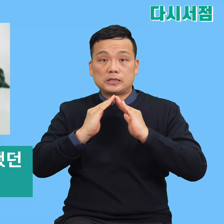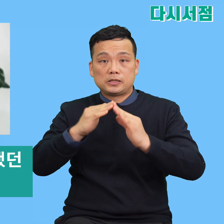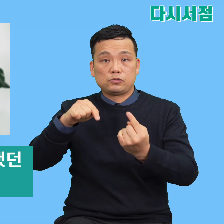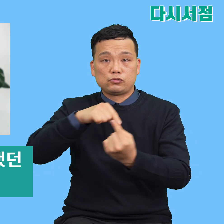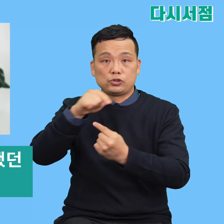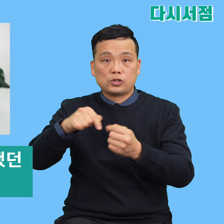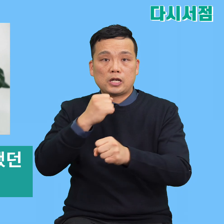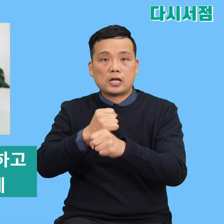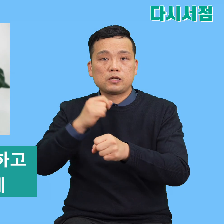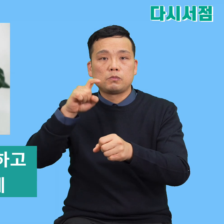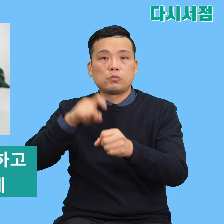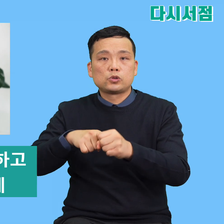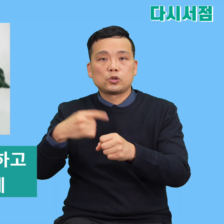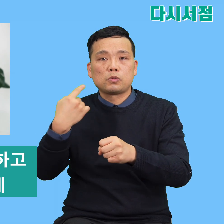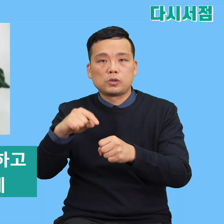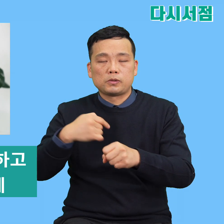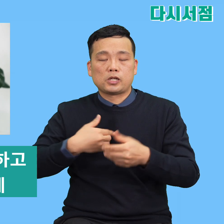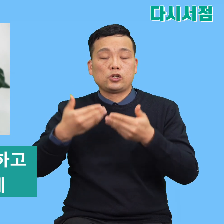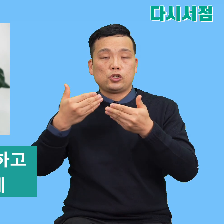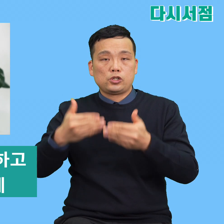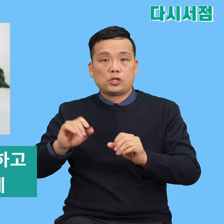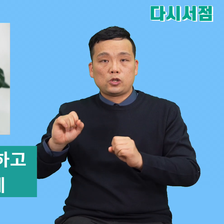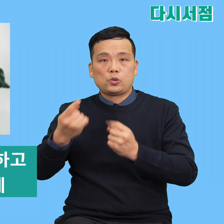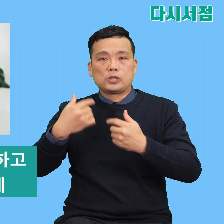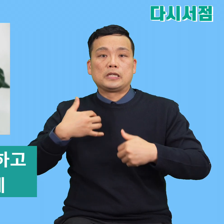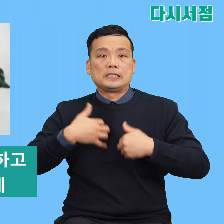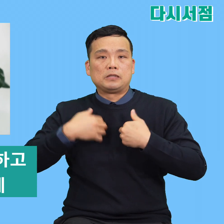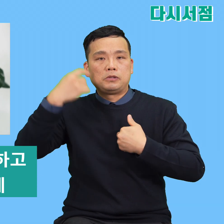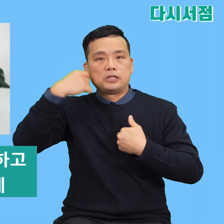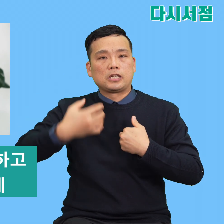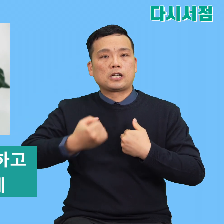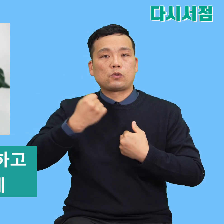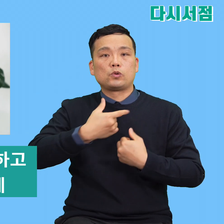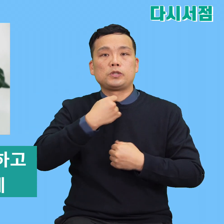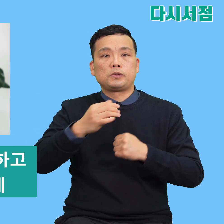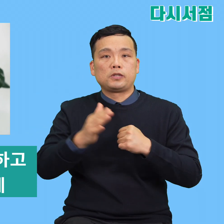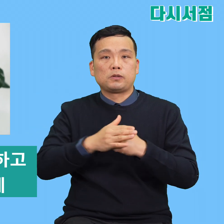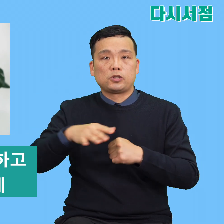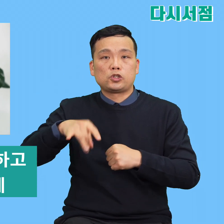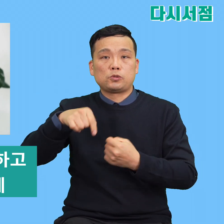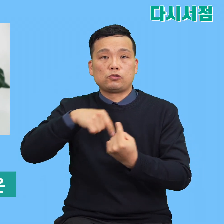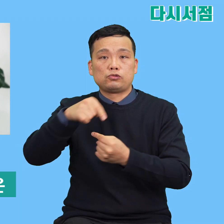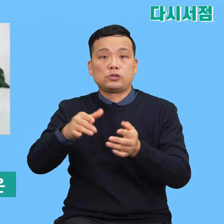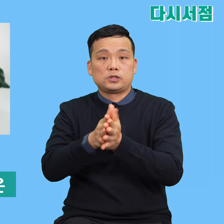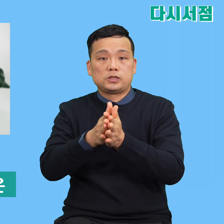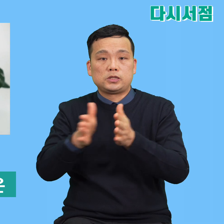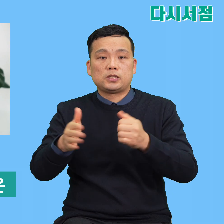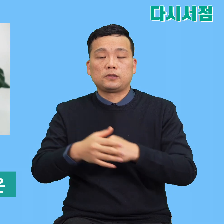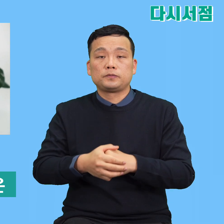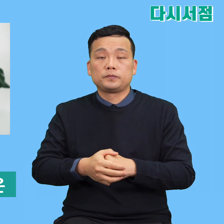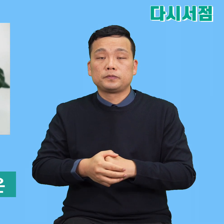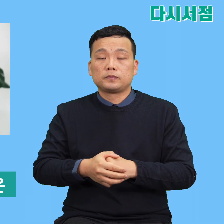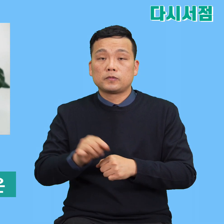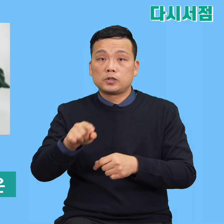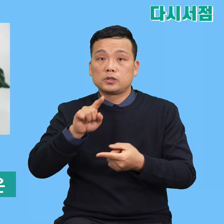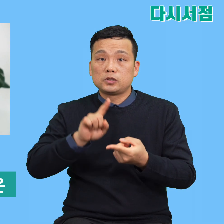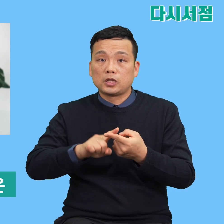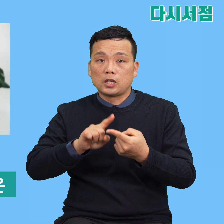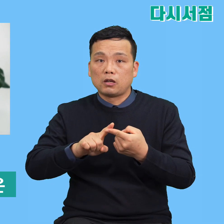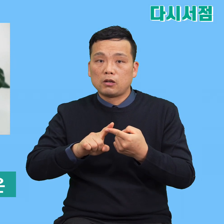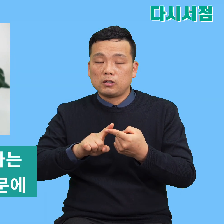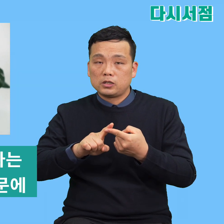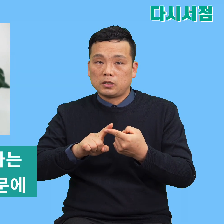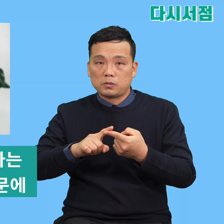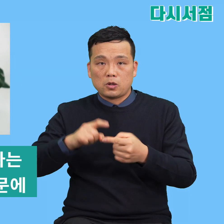쉬면서 뭔가 제가 재밌게 느끼는 거를 하고 싶어서 시작을 했기 때문에 그게 틀어지지